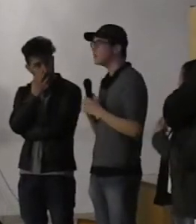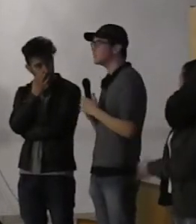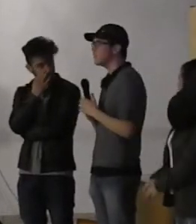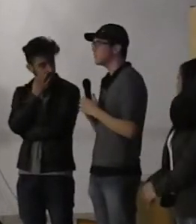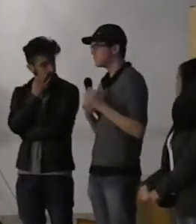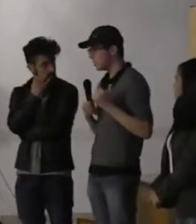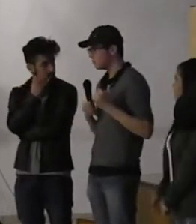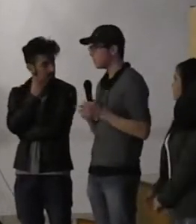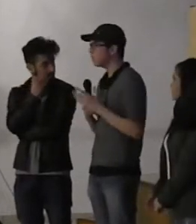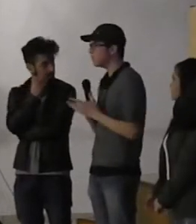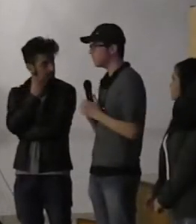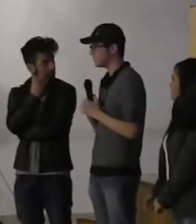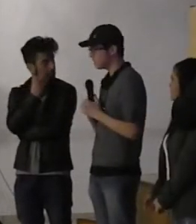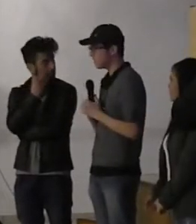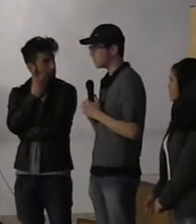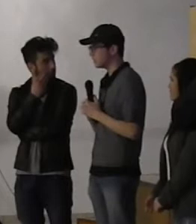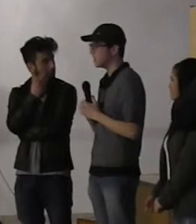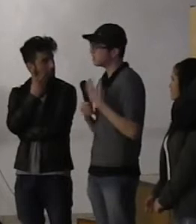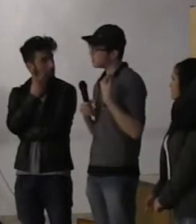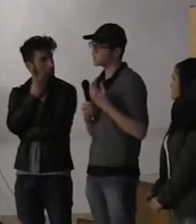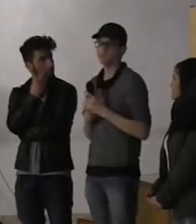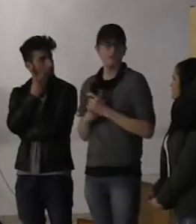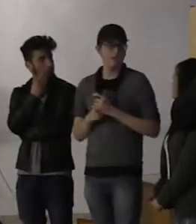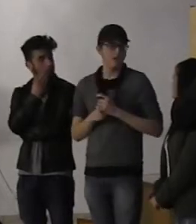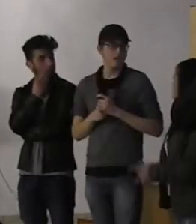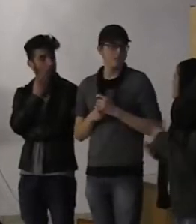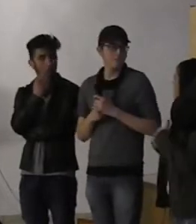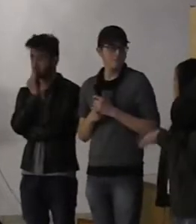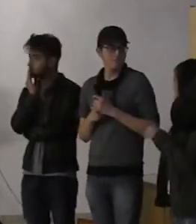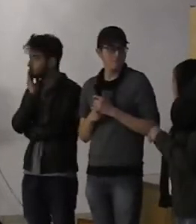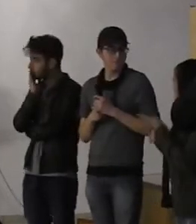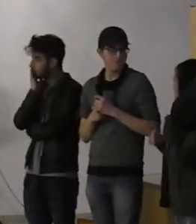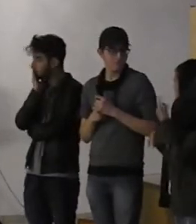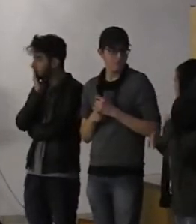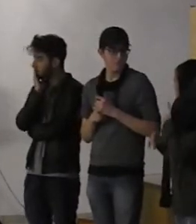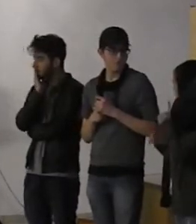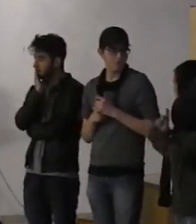Und dann hat sie es geschafft, ihrer Familie zu sagen. Sie hatte Angst.